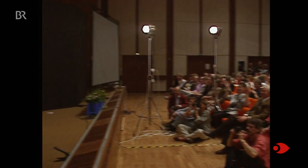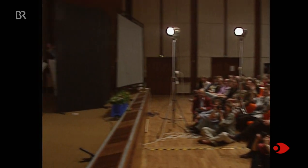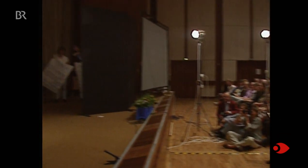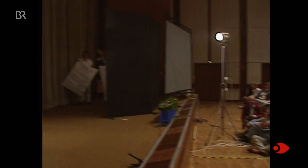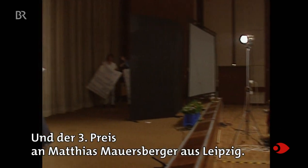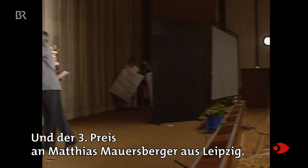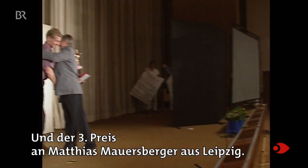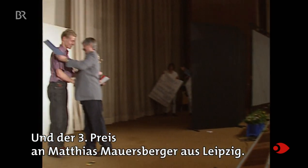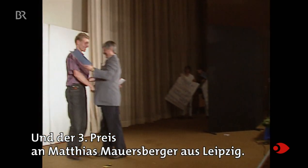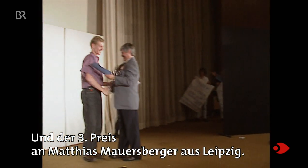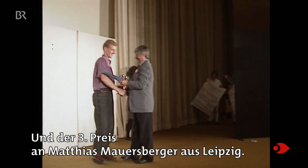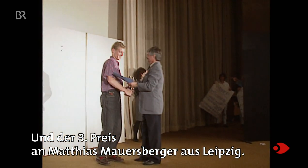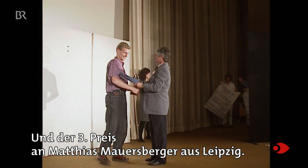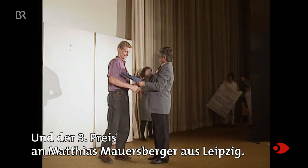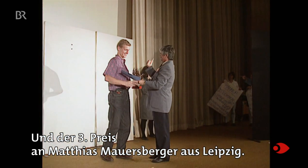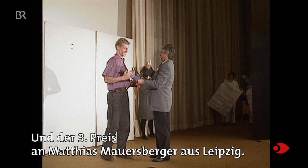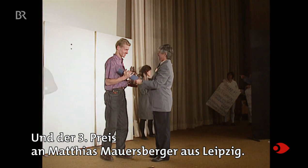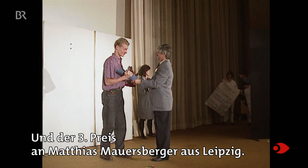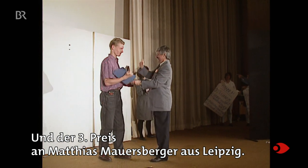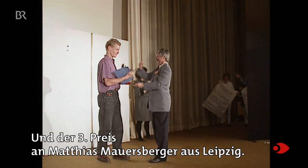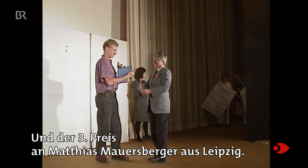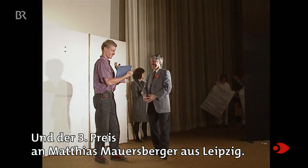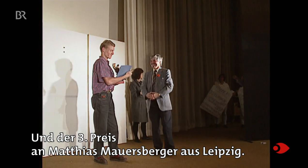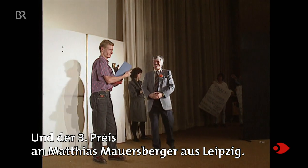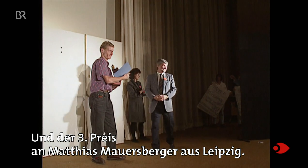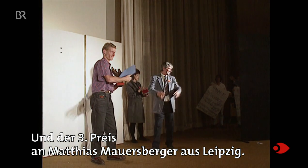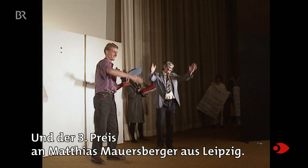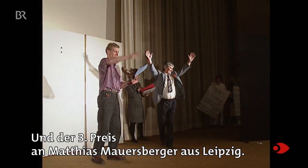Und der dritte Preis an Matthias Mauersberger aus Leipzig.